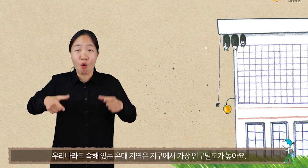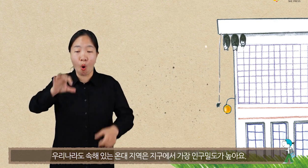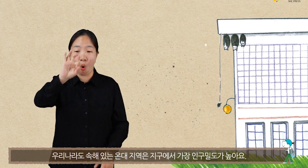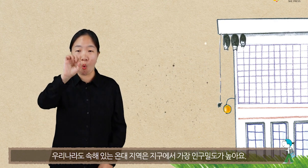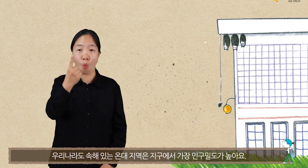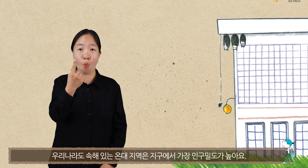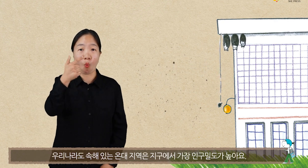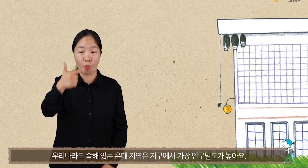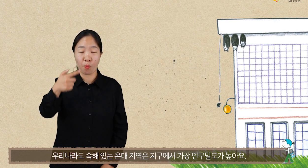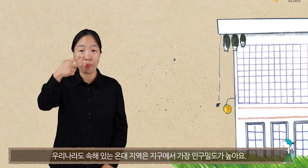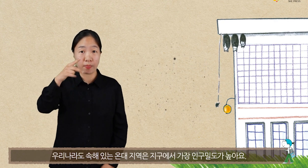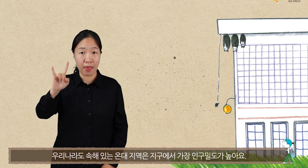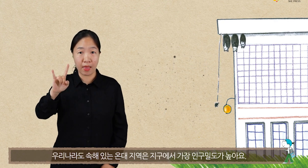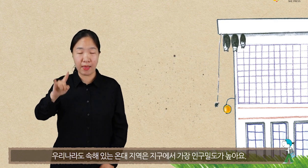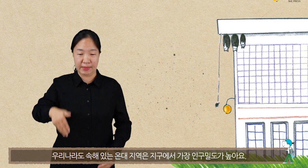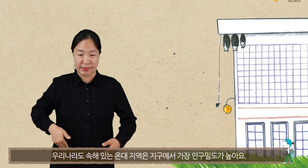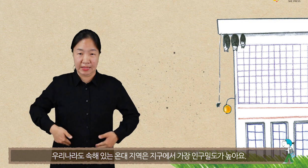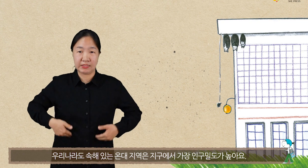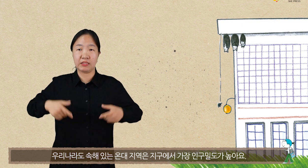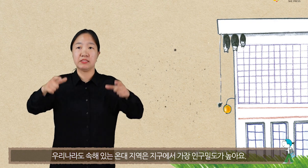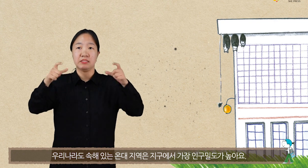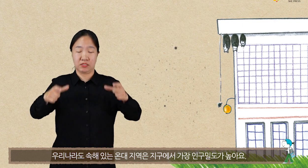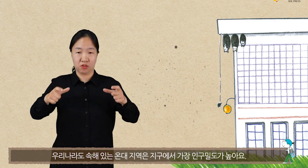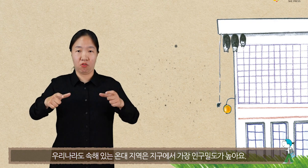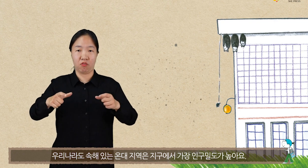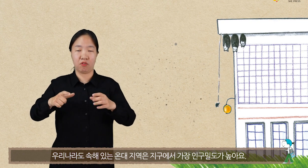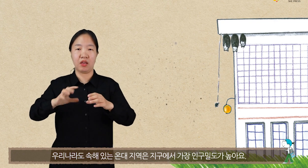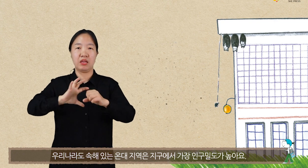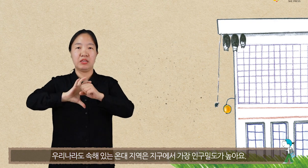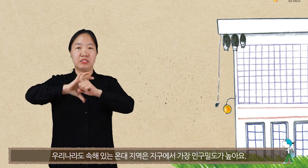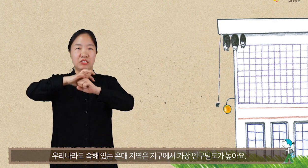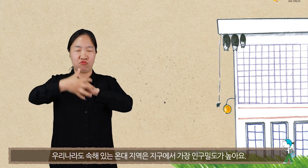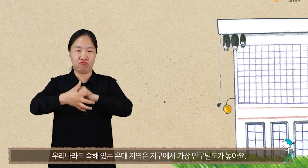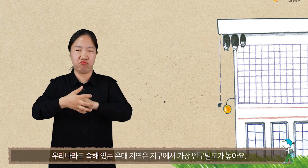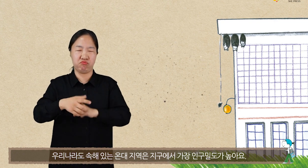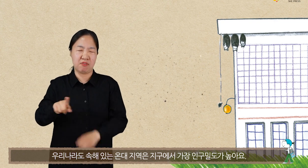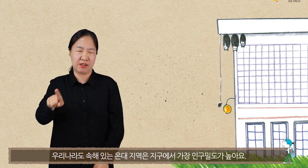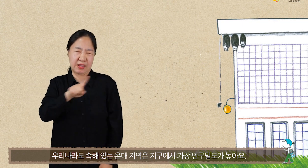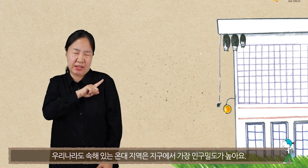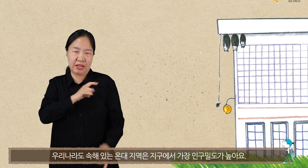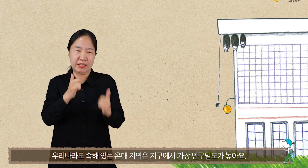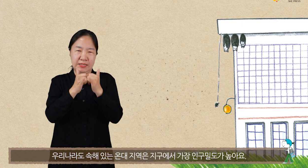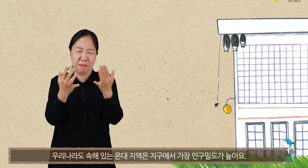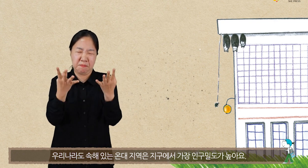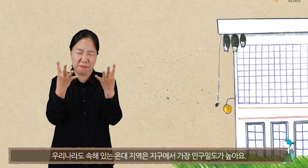우리나라도 속해 있는 온대 지역은 지구에서 가장 인구 밀도가 높아요.